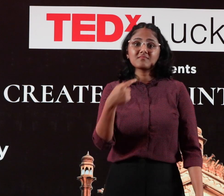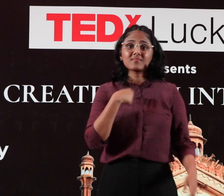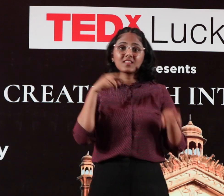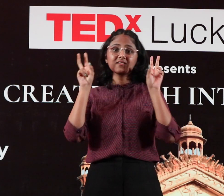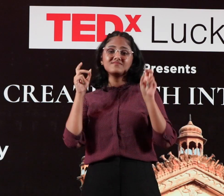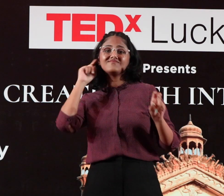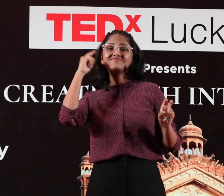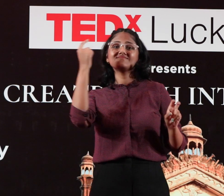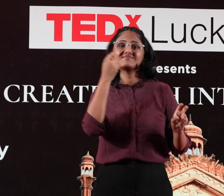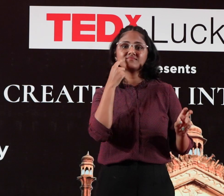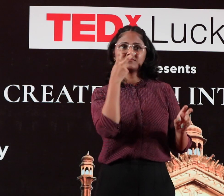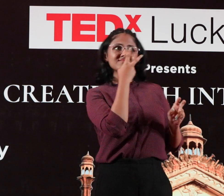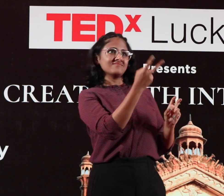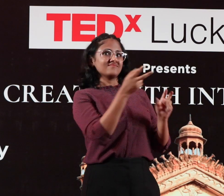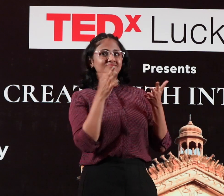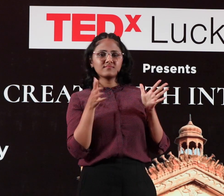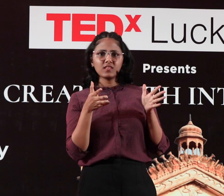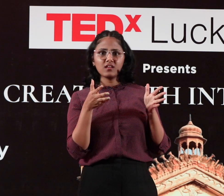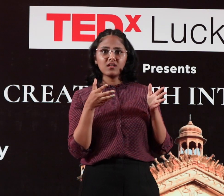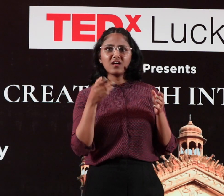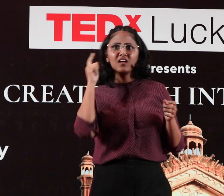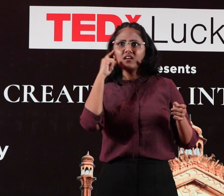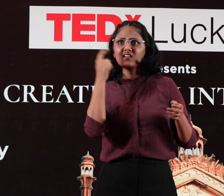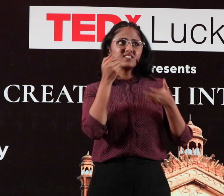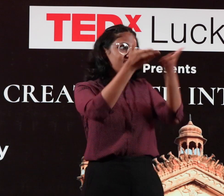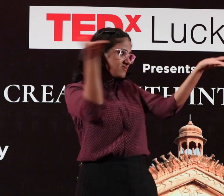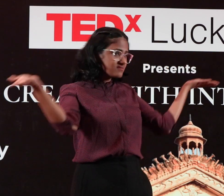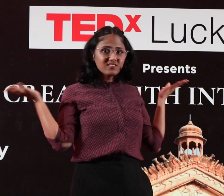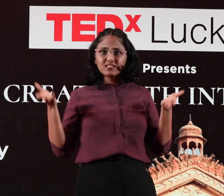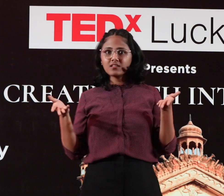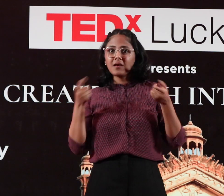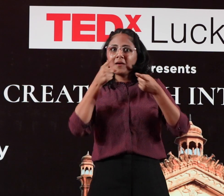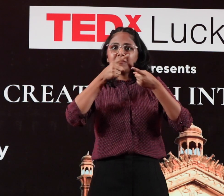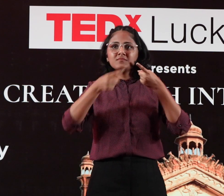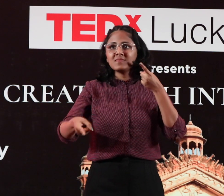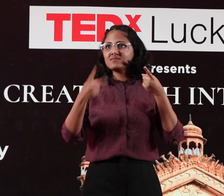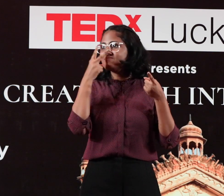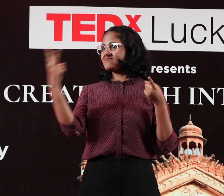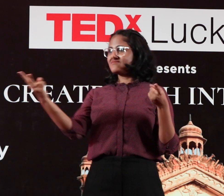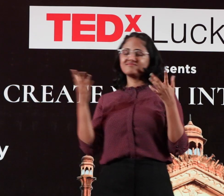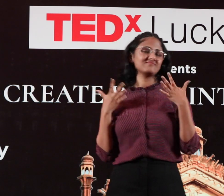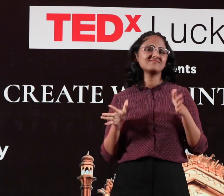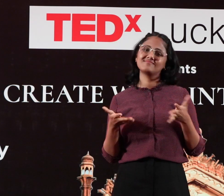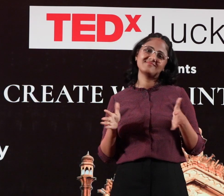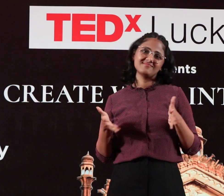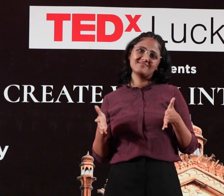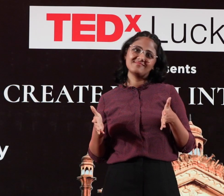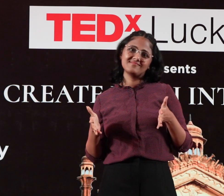पॉपुलेशन। हमारे आसपास होते हुए भी हमें वो दिखाई नहीं दे रहे। उनकी खामोशी